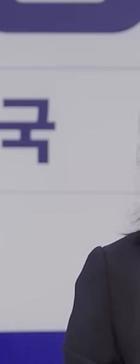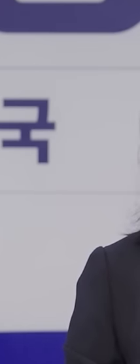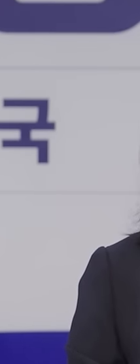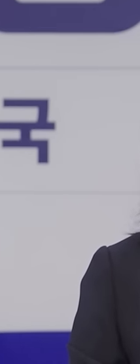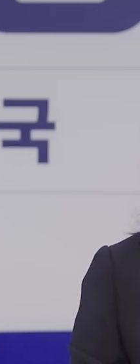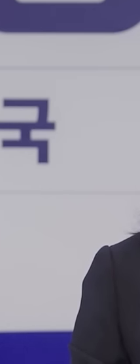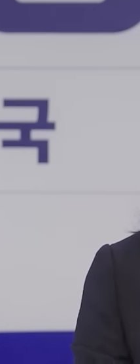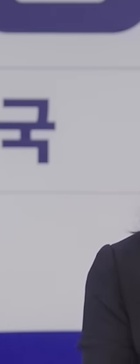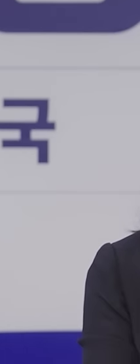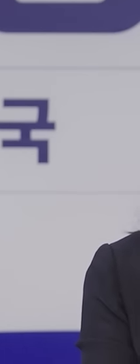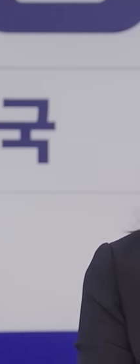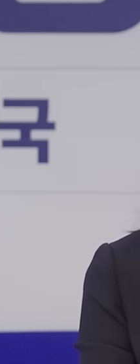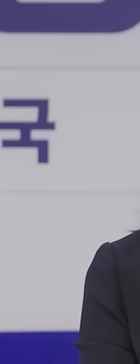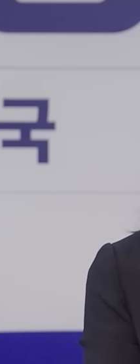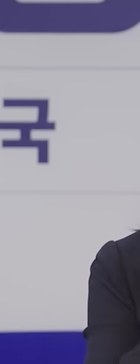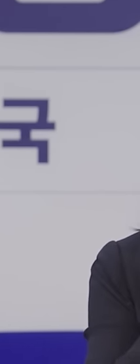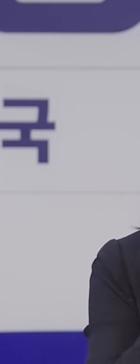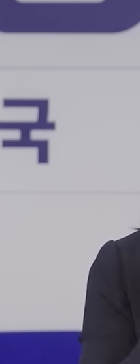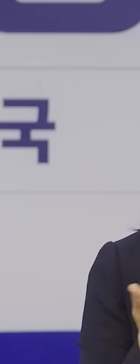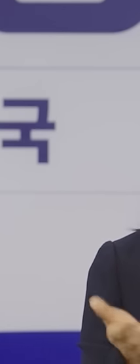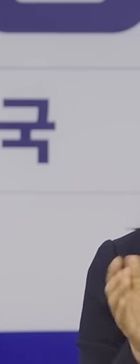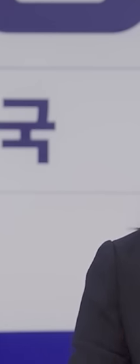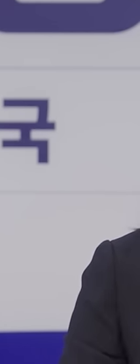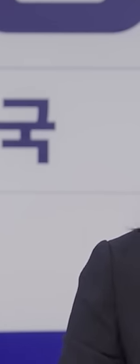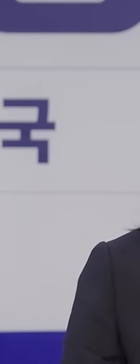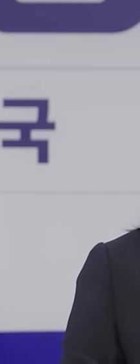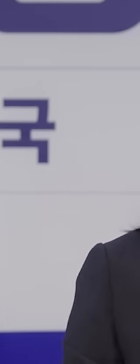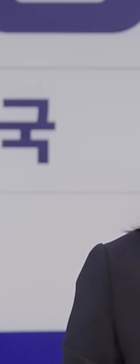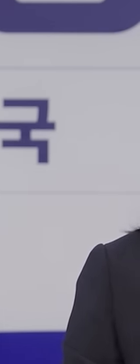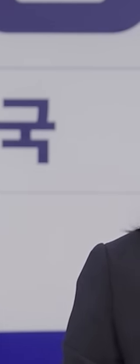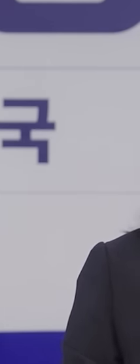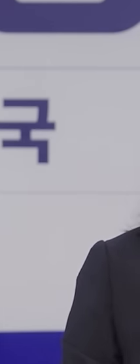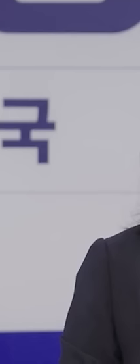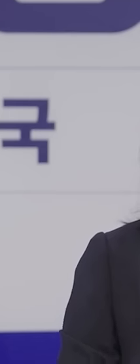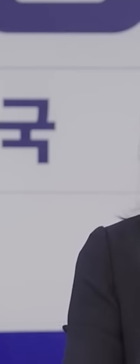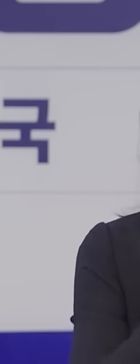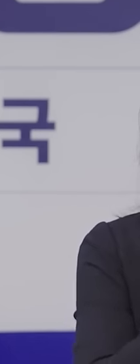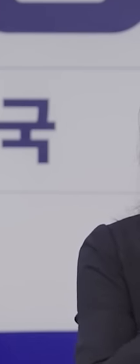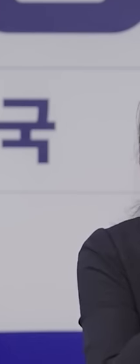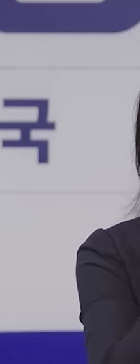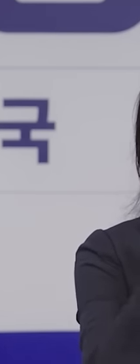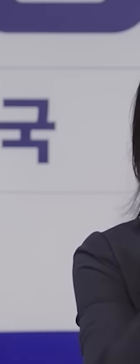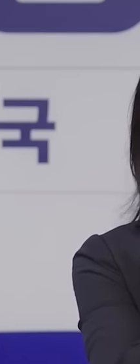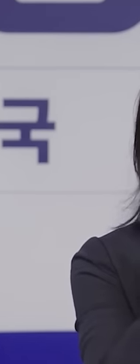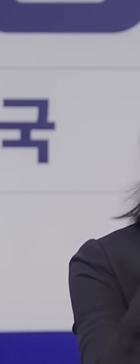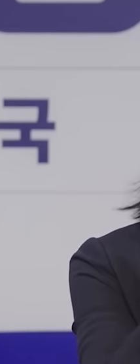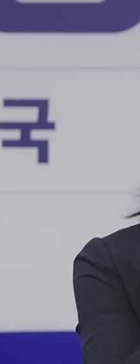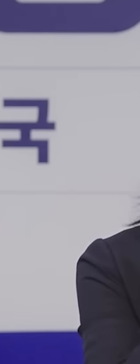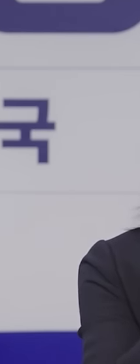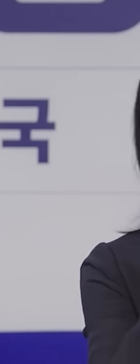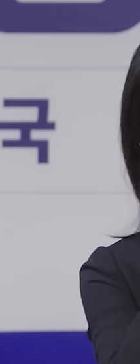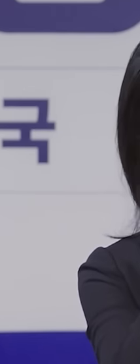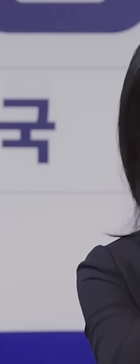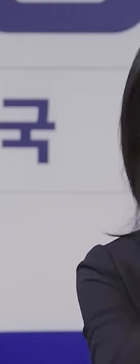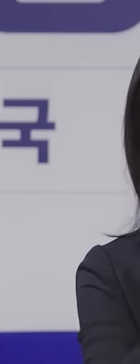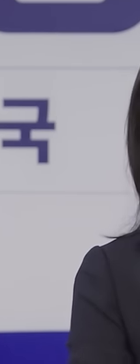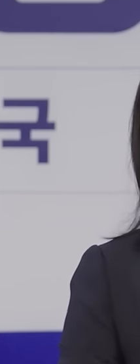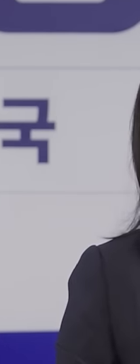네, 국민의힘 얘기는 별로 안 하고 싶은데 네, 문자 논쟁에 그런 걸